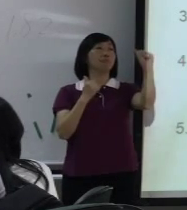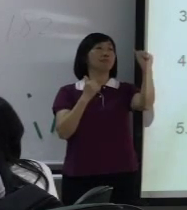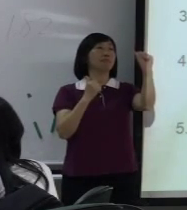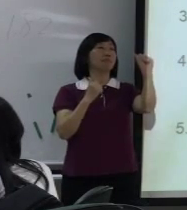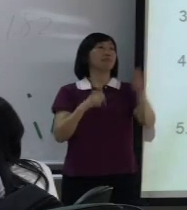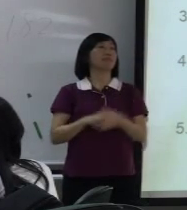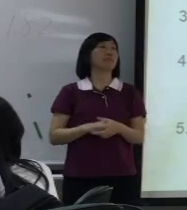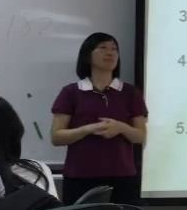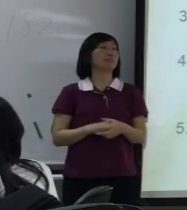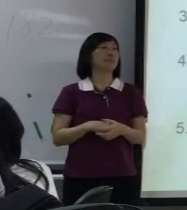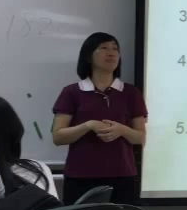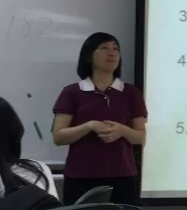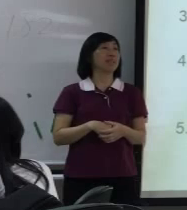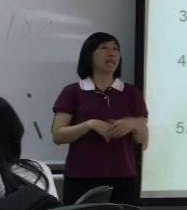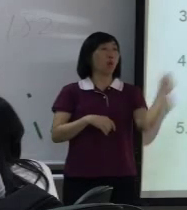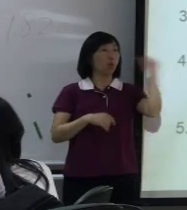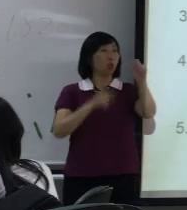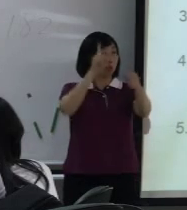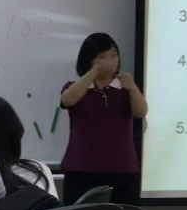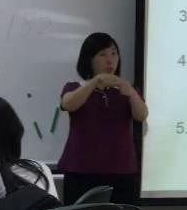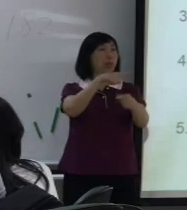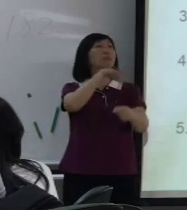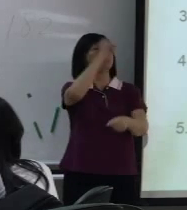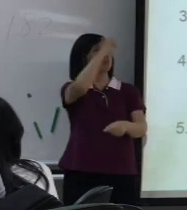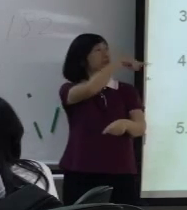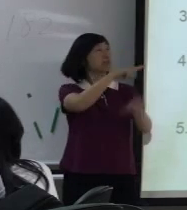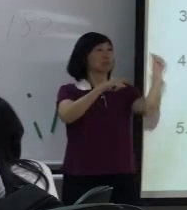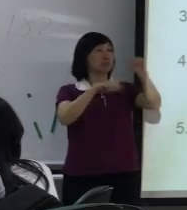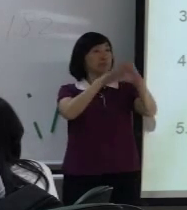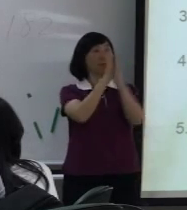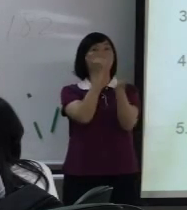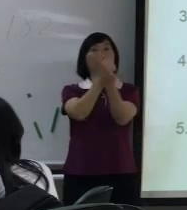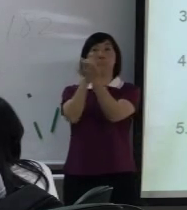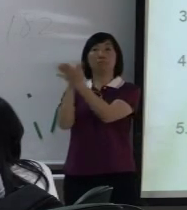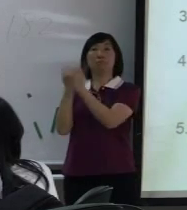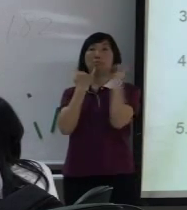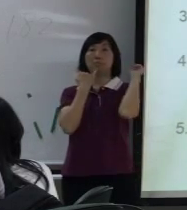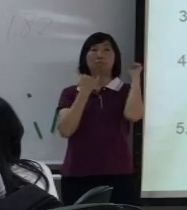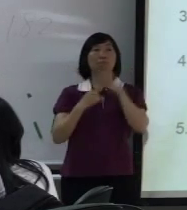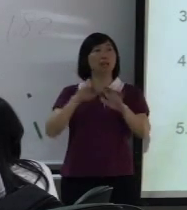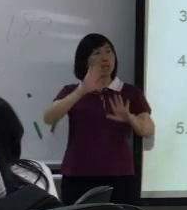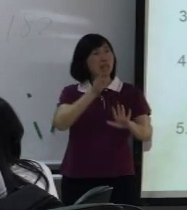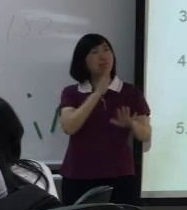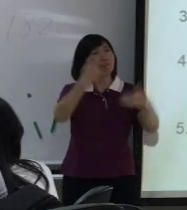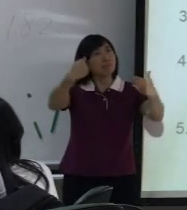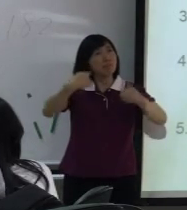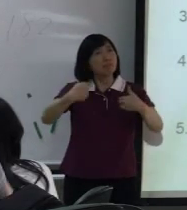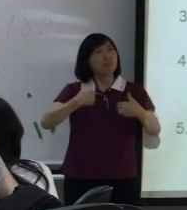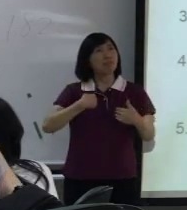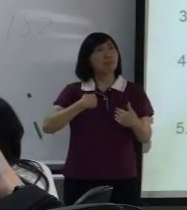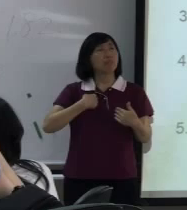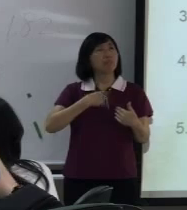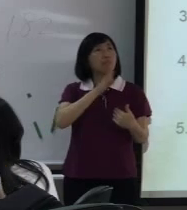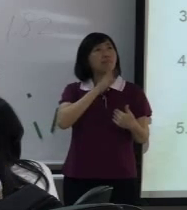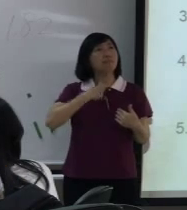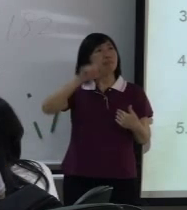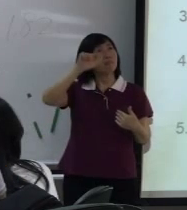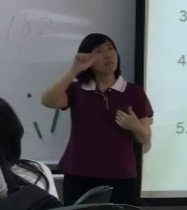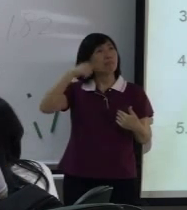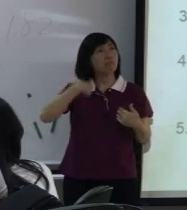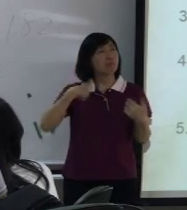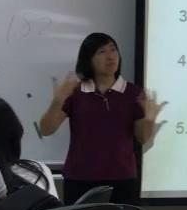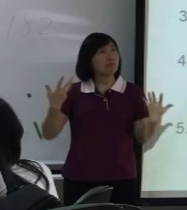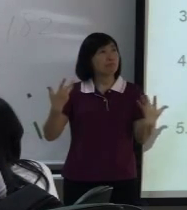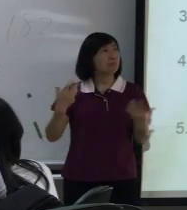个预期的目标，但是对我们教育系统的老师来